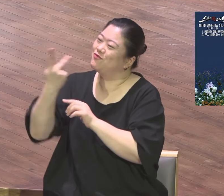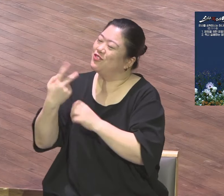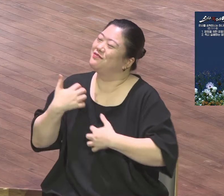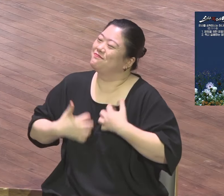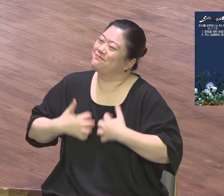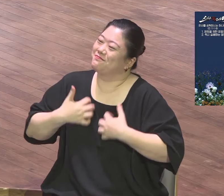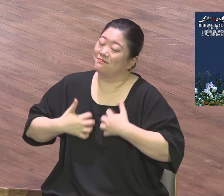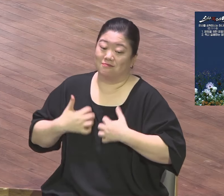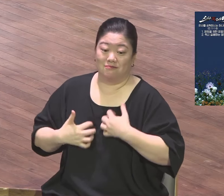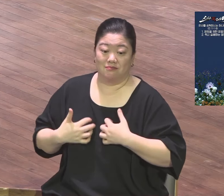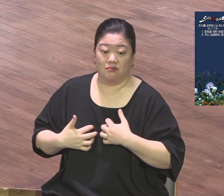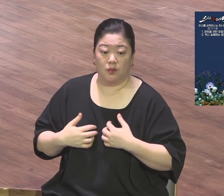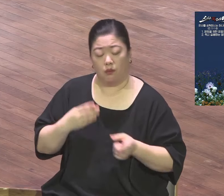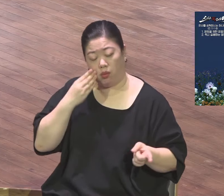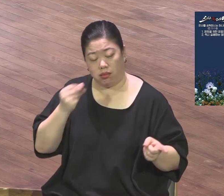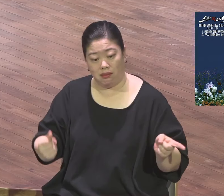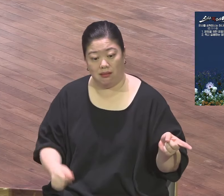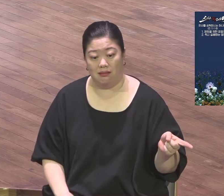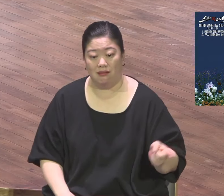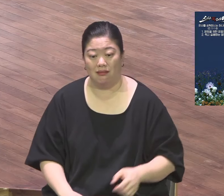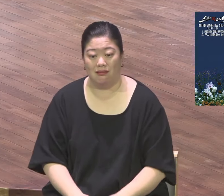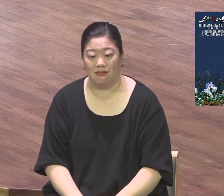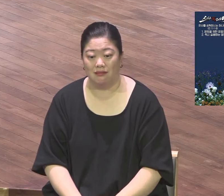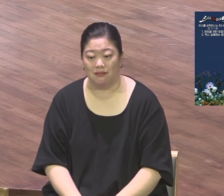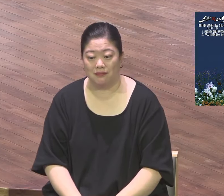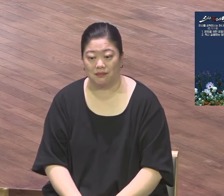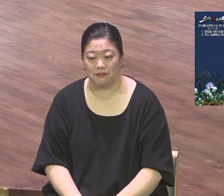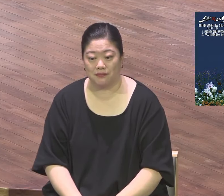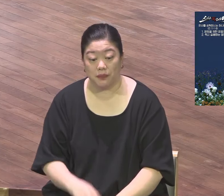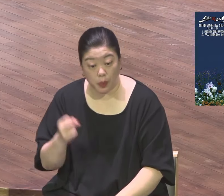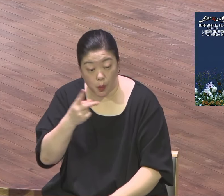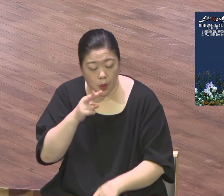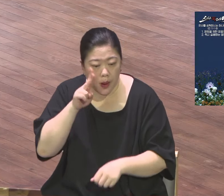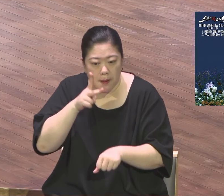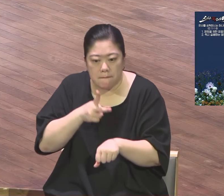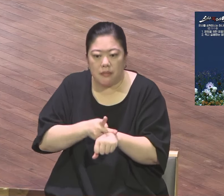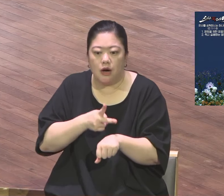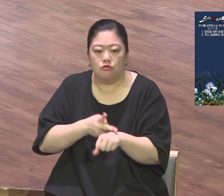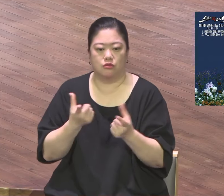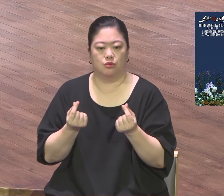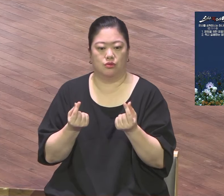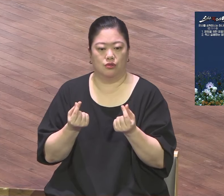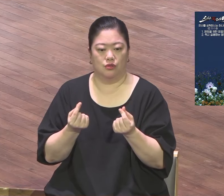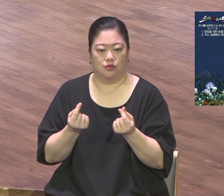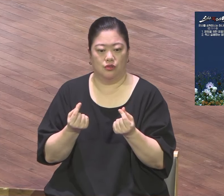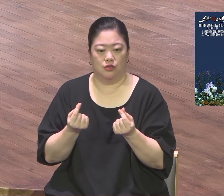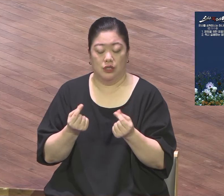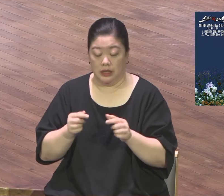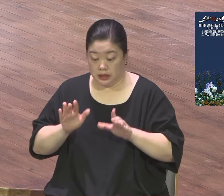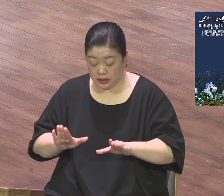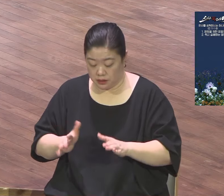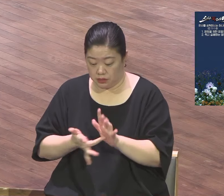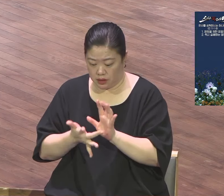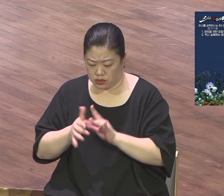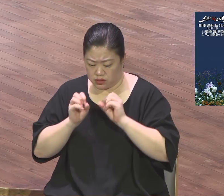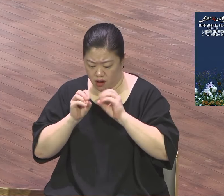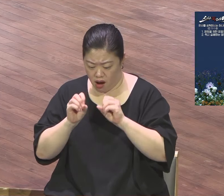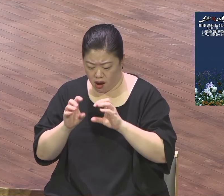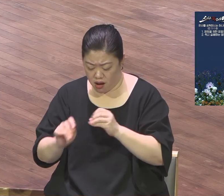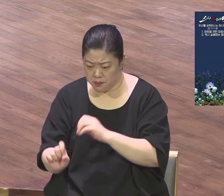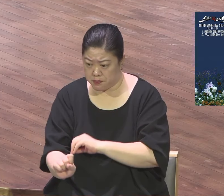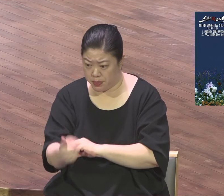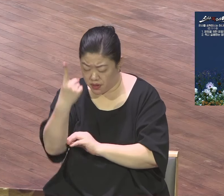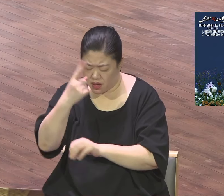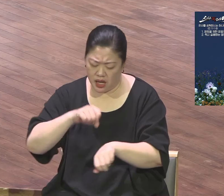로마서 5장 2절 이후에 보면 사도 바울은 하나님의 영광을 바라보고 즐거워한다 그랬어요.